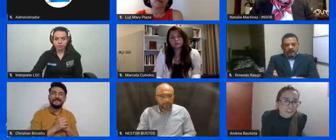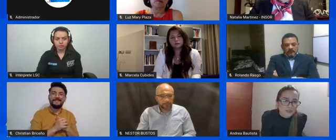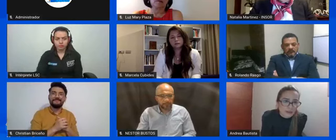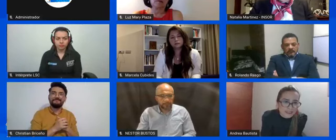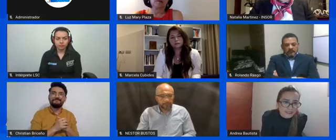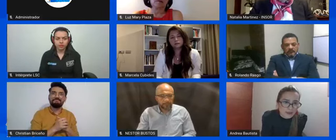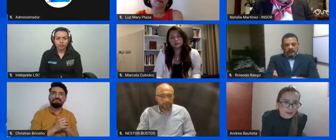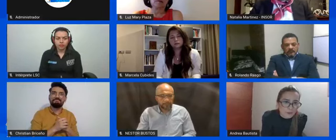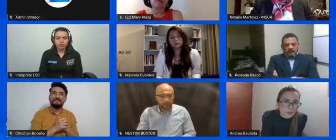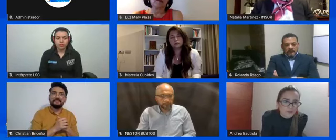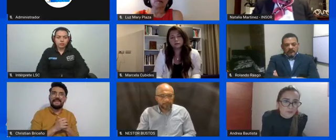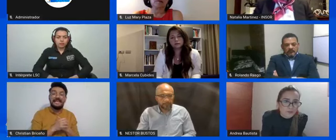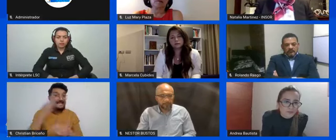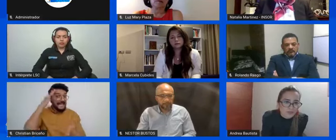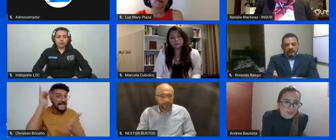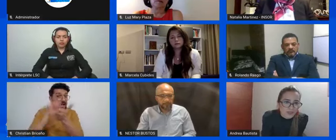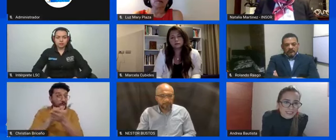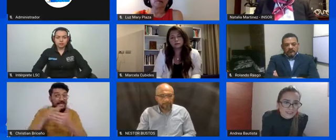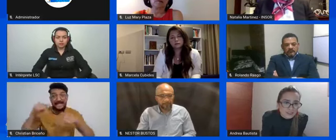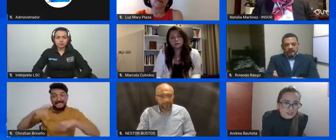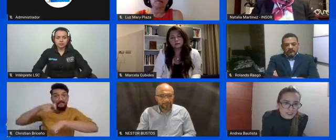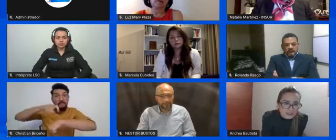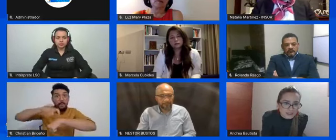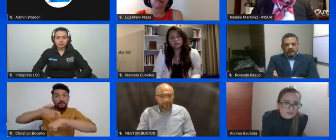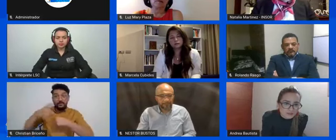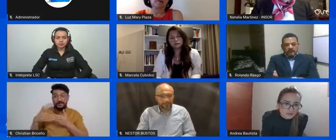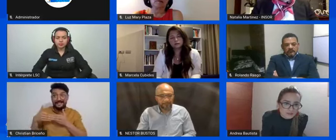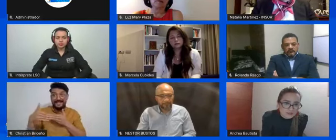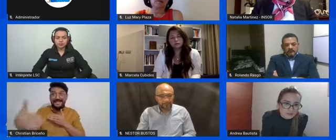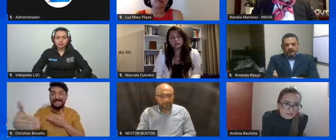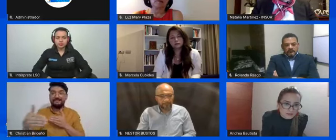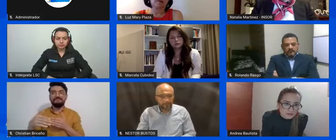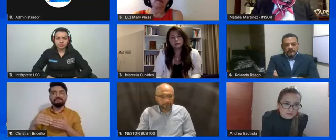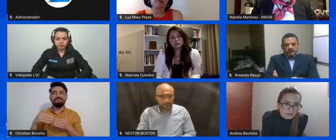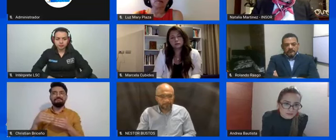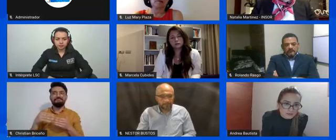comunican muchísimo por ese medio. Entonces,